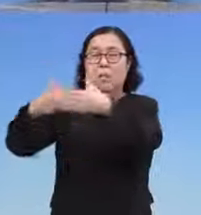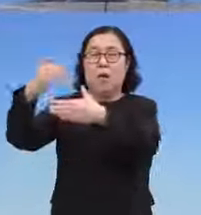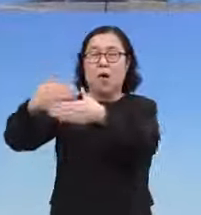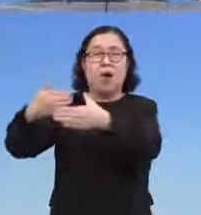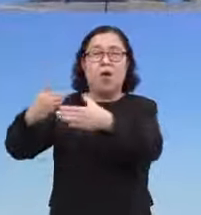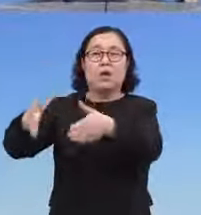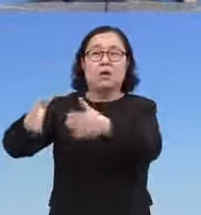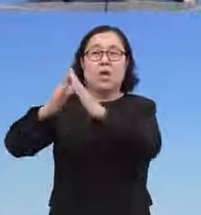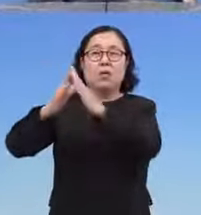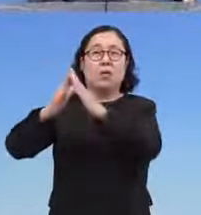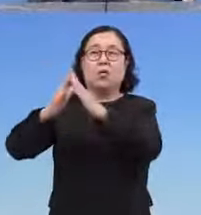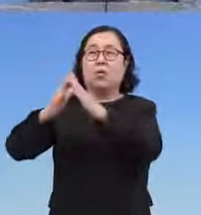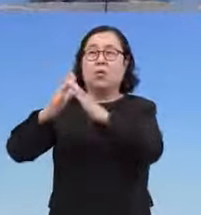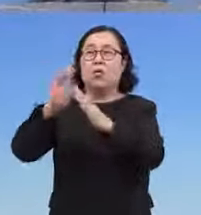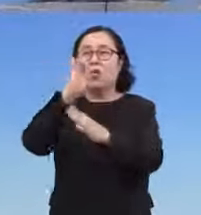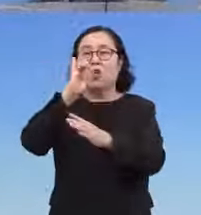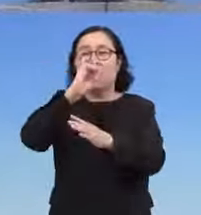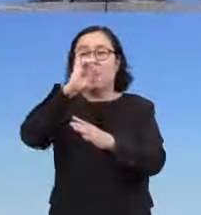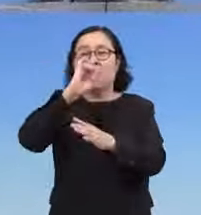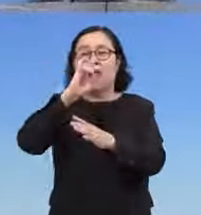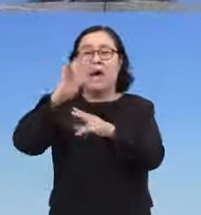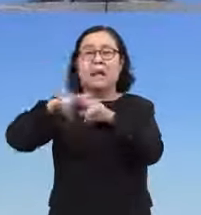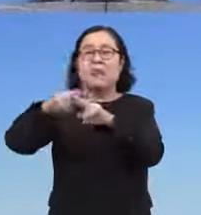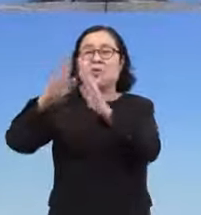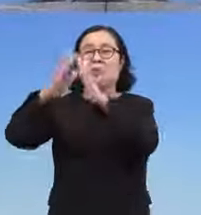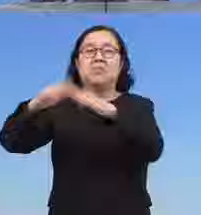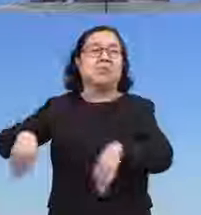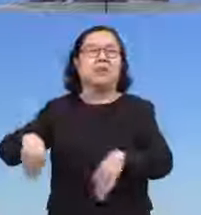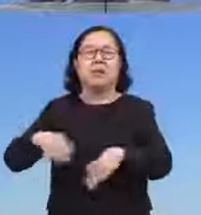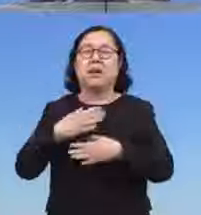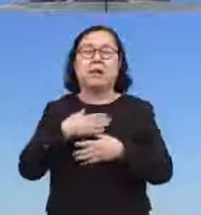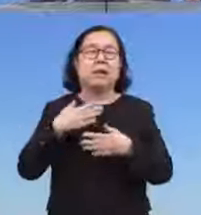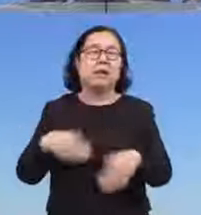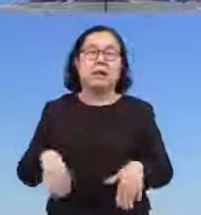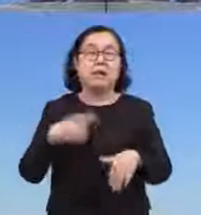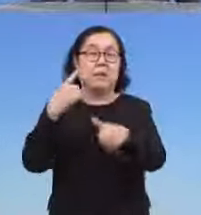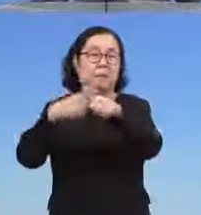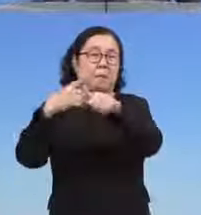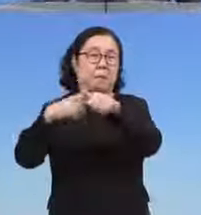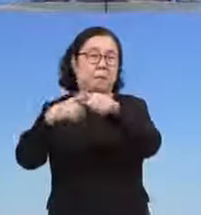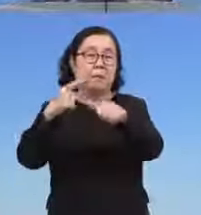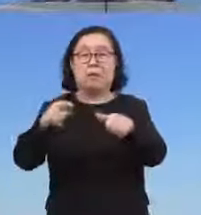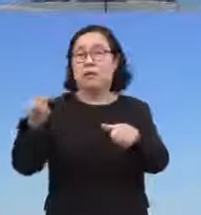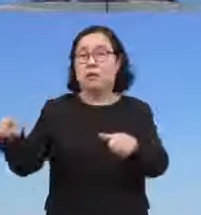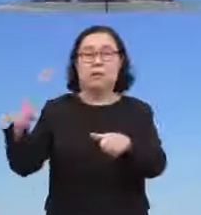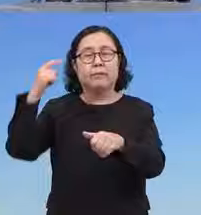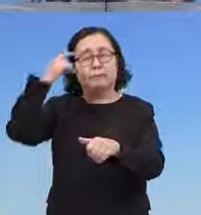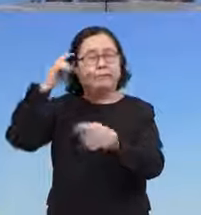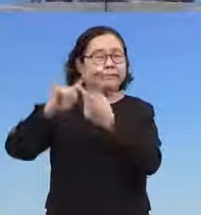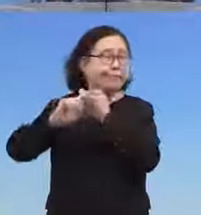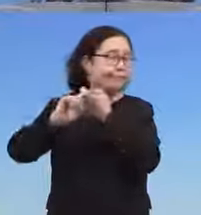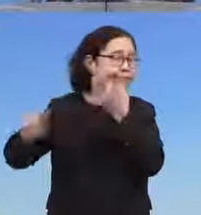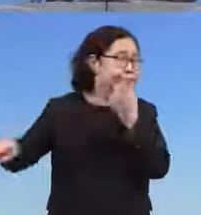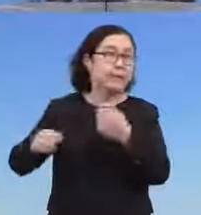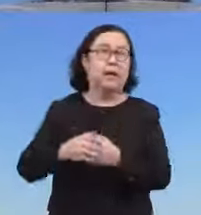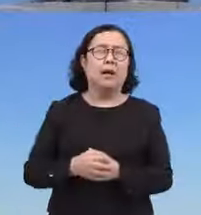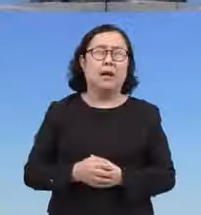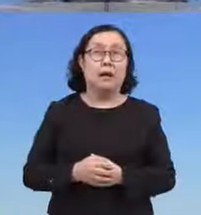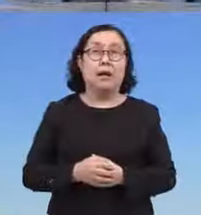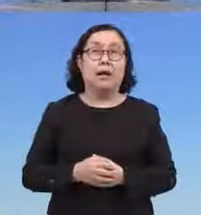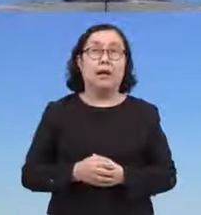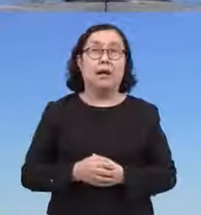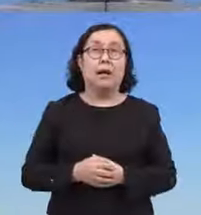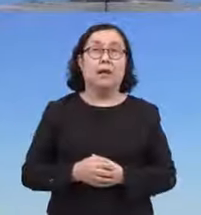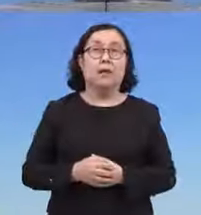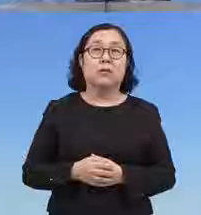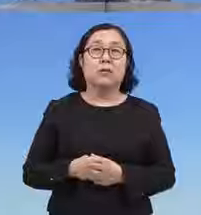그 성벽 세워봐야 그거 뭐 여우 한 마리 올라앉아도 금방 무너질 것처럼 약할 것이다. 그 상대하지 않습니다. 그리고 우리